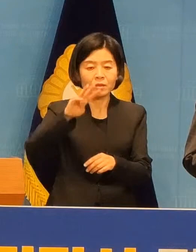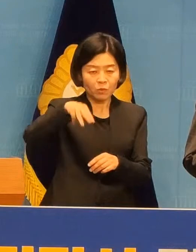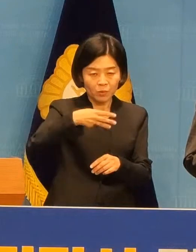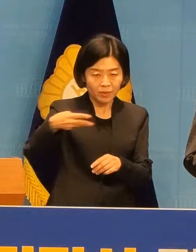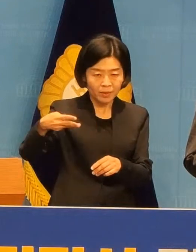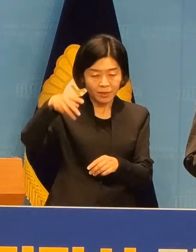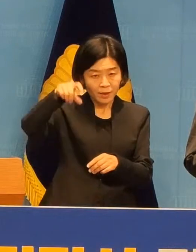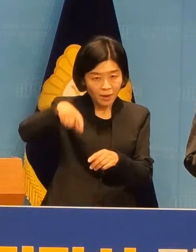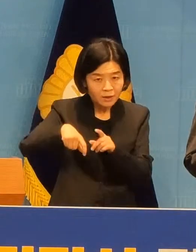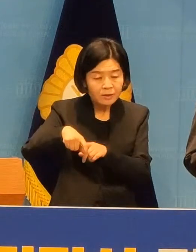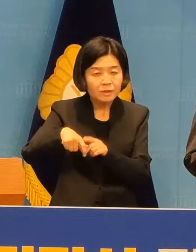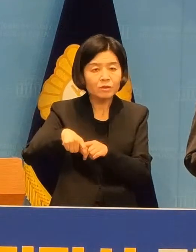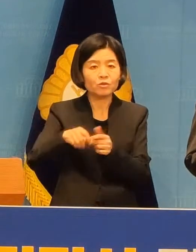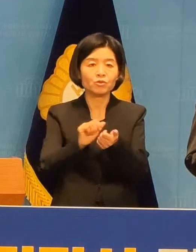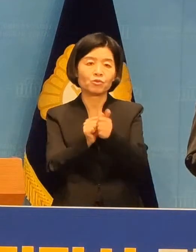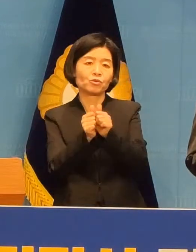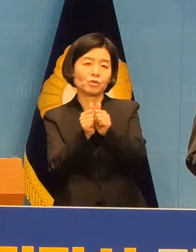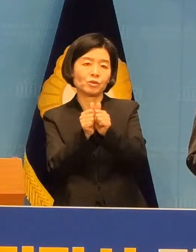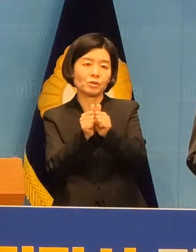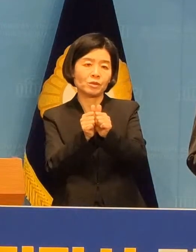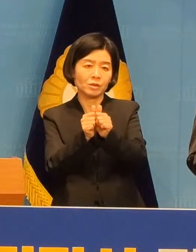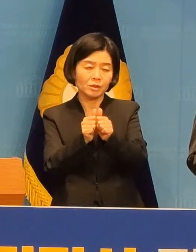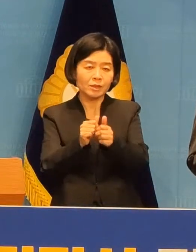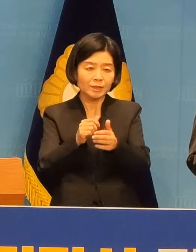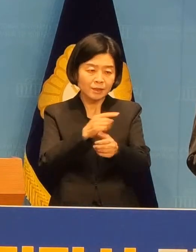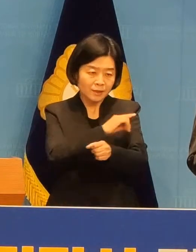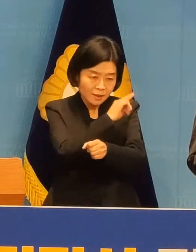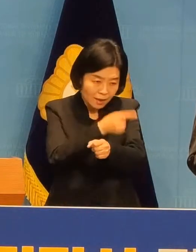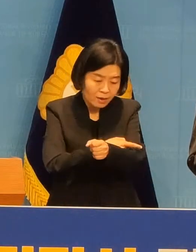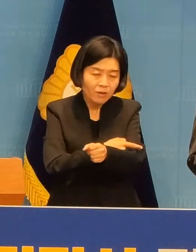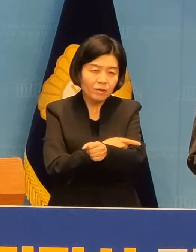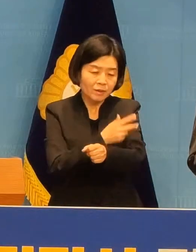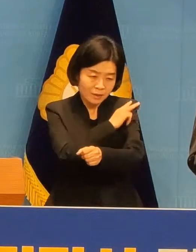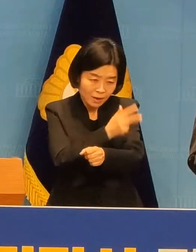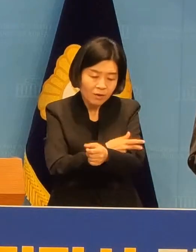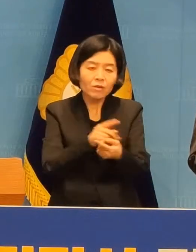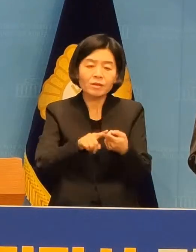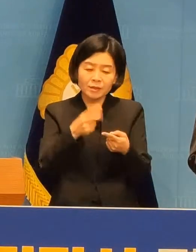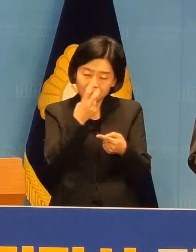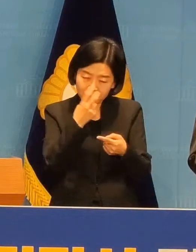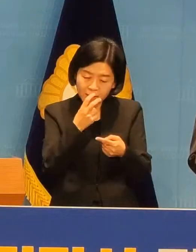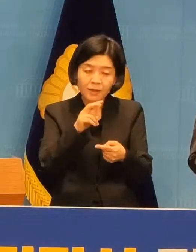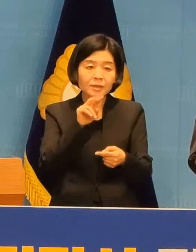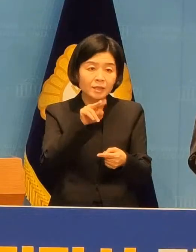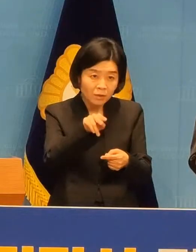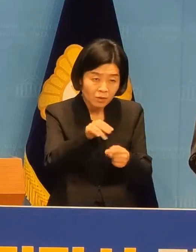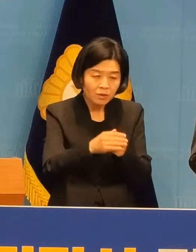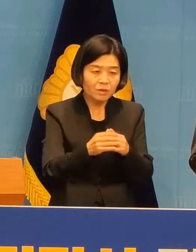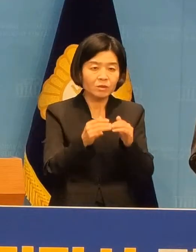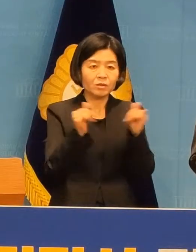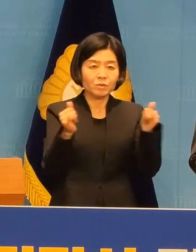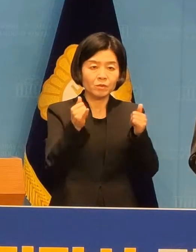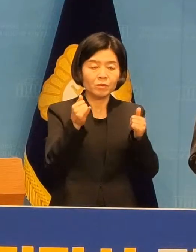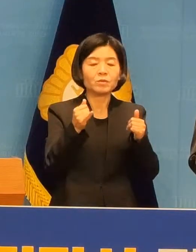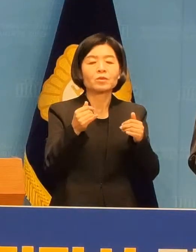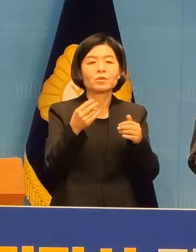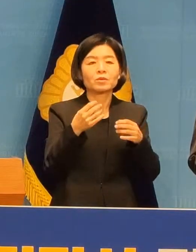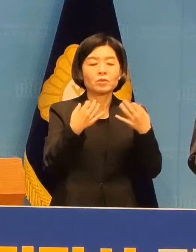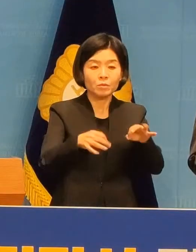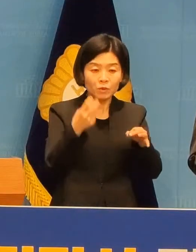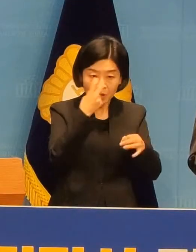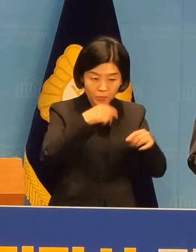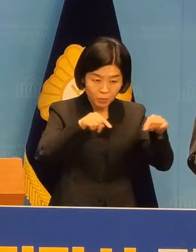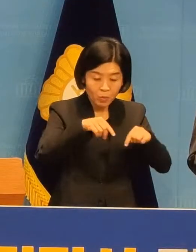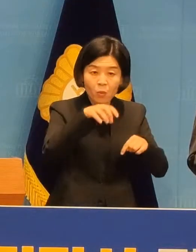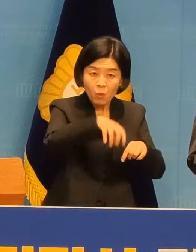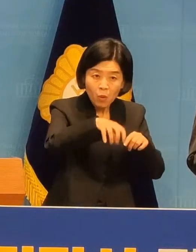롯데카드 대주주 적격성 심사의 필요성을 지적하였으며, 금융감독원이 곧바로 적극적인